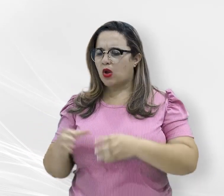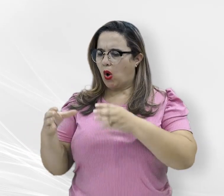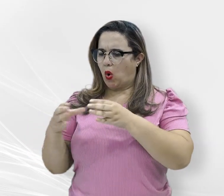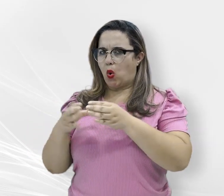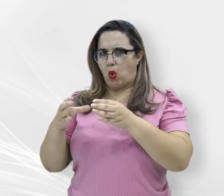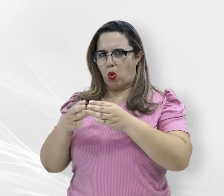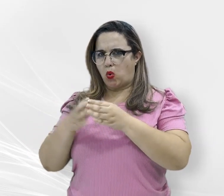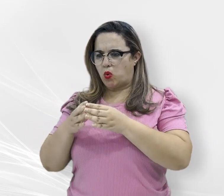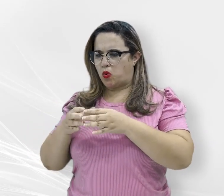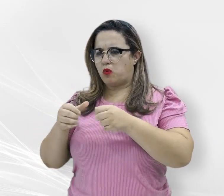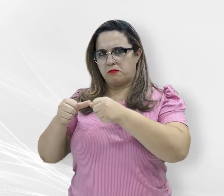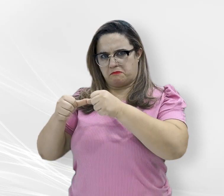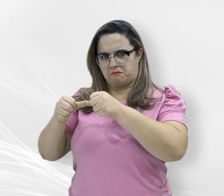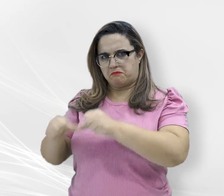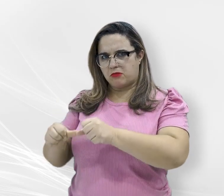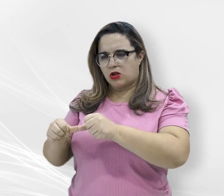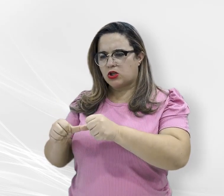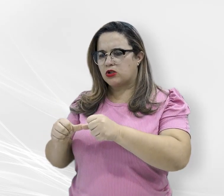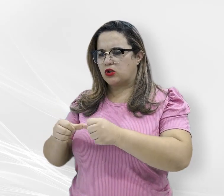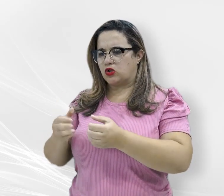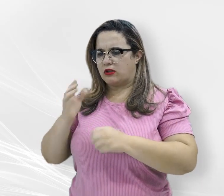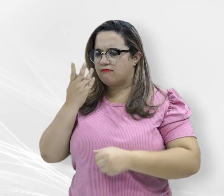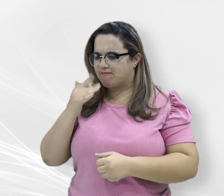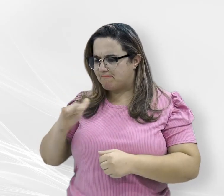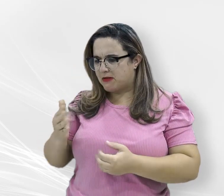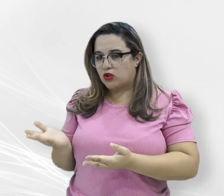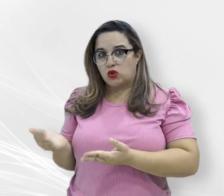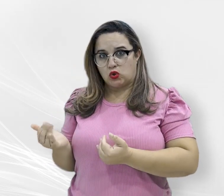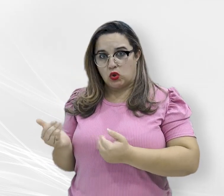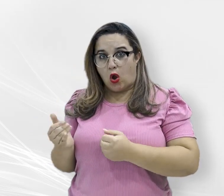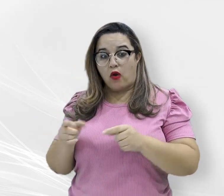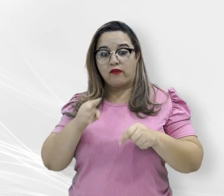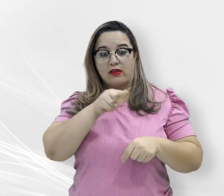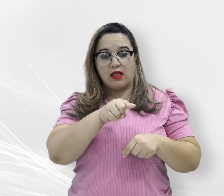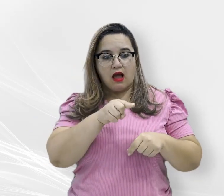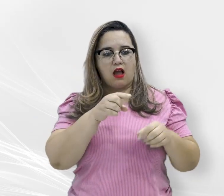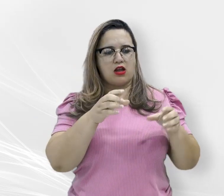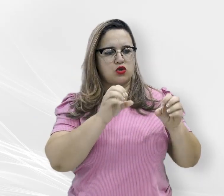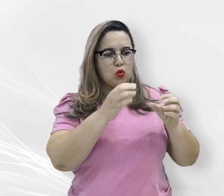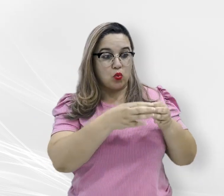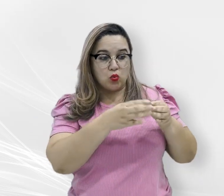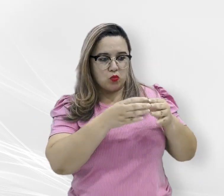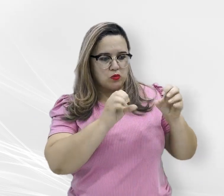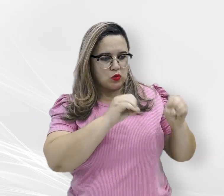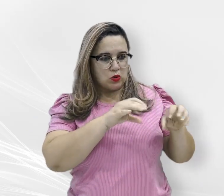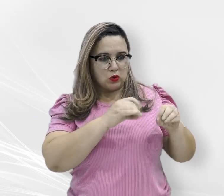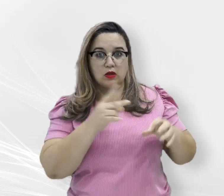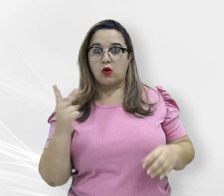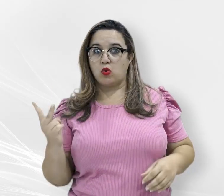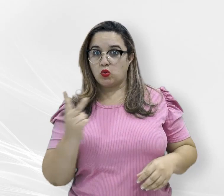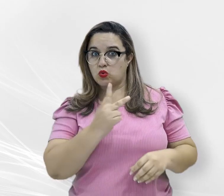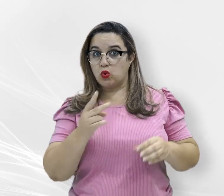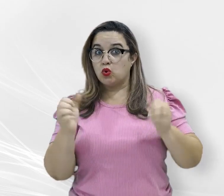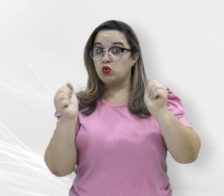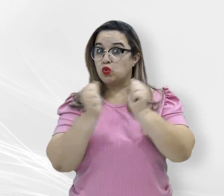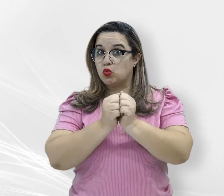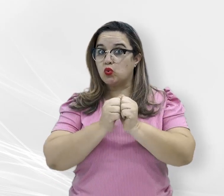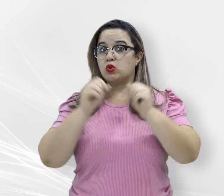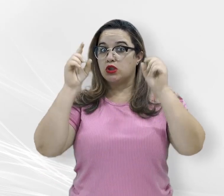da Juventude e a Comissão Permanente de Educação, ambas do Grupo Nacional de Direitos Humanos vinculados ao Conselho Nacional